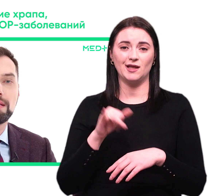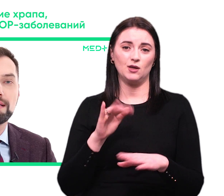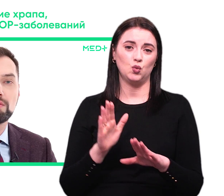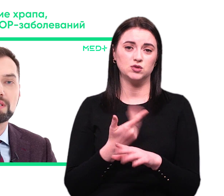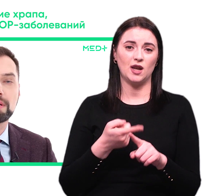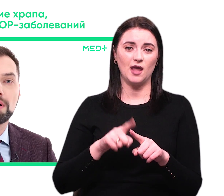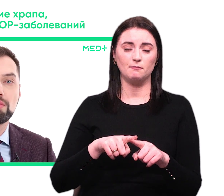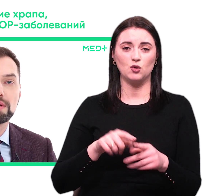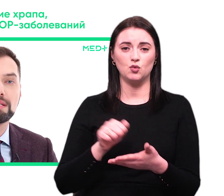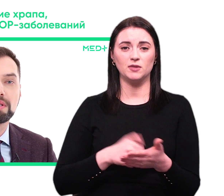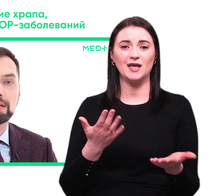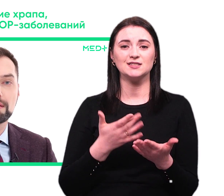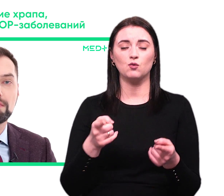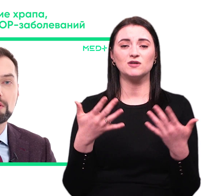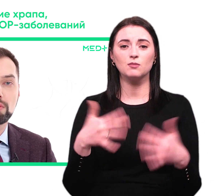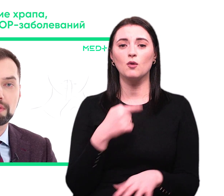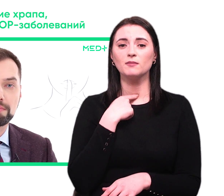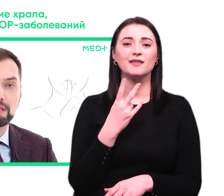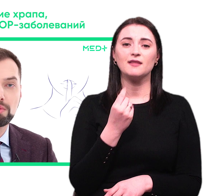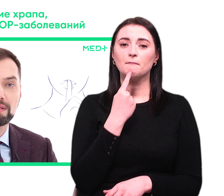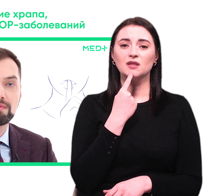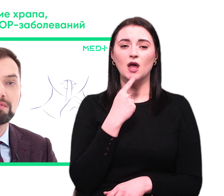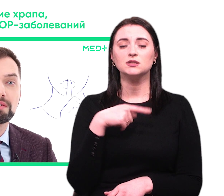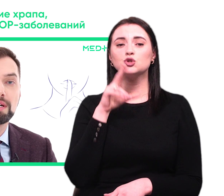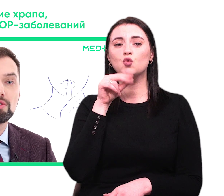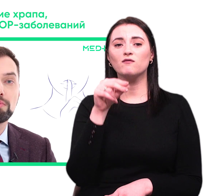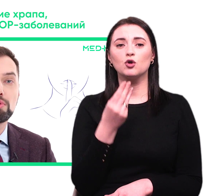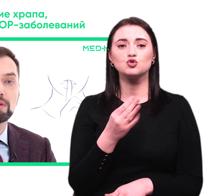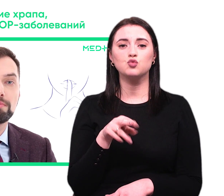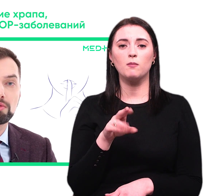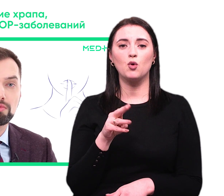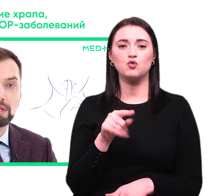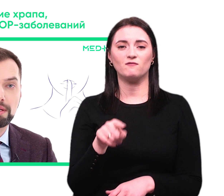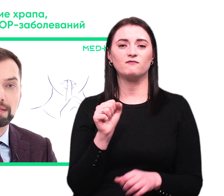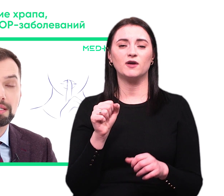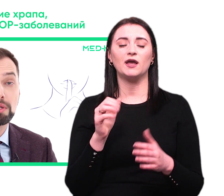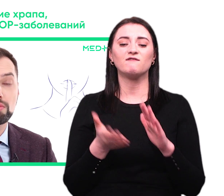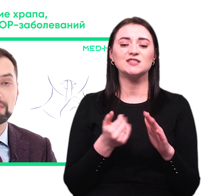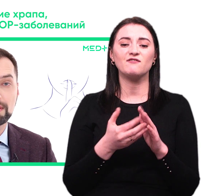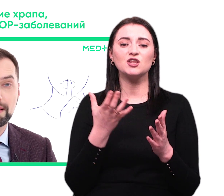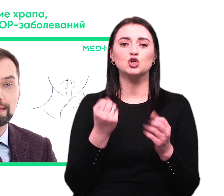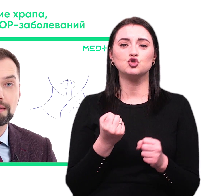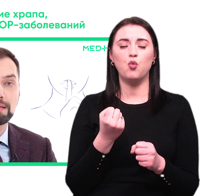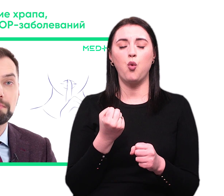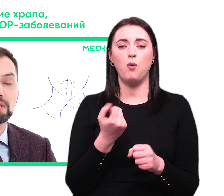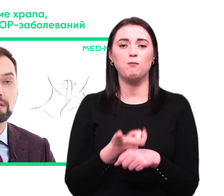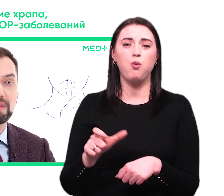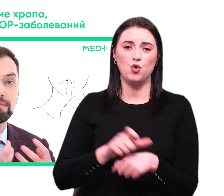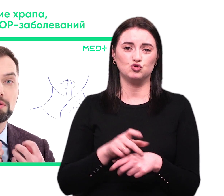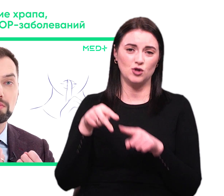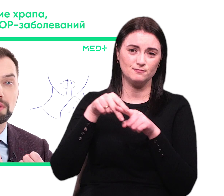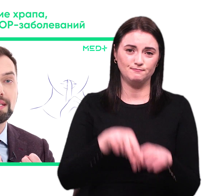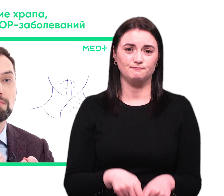причину. Если у вас пропал голос, не пытайтесь говорить шепотом. Таким образом, вы вызываете еще больше гипертонус гортани. Гипертонус гортани – это когда